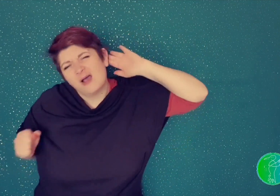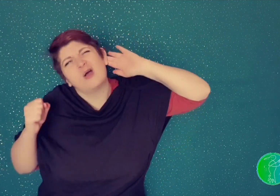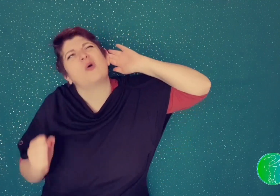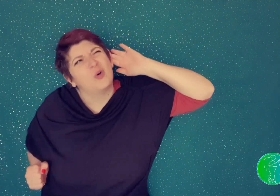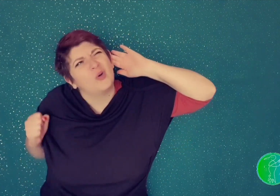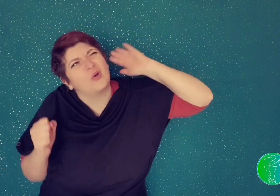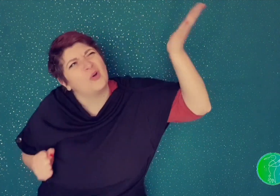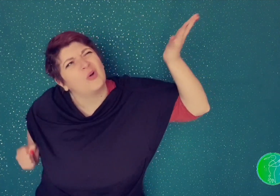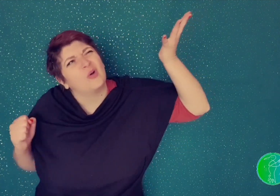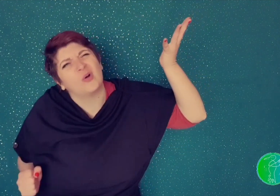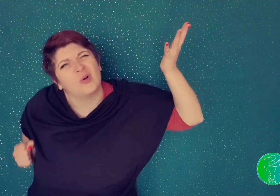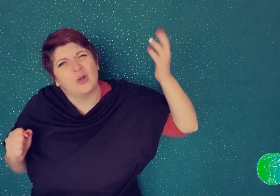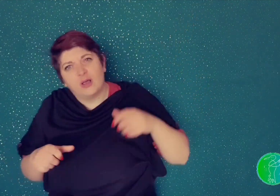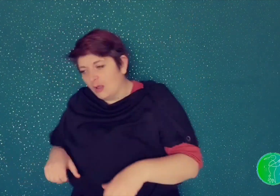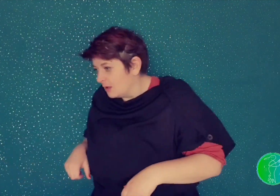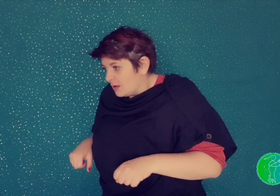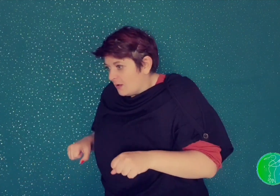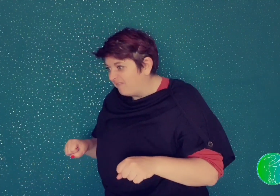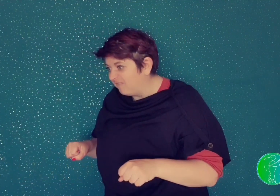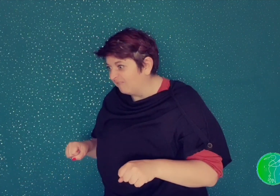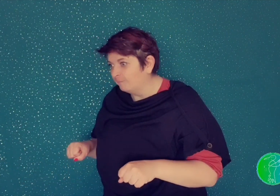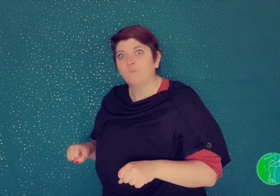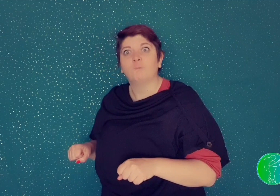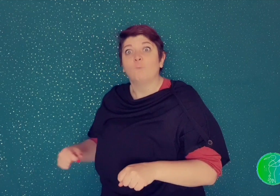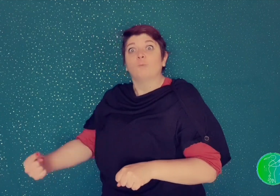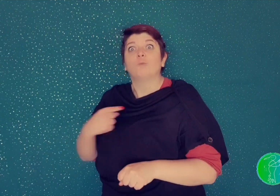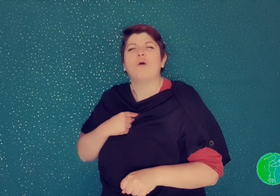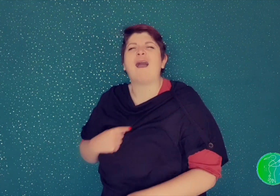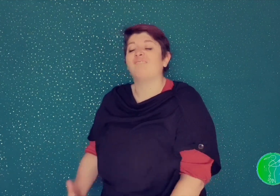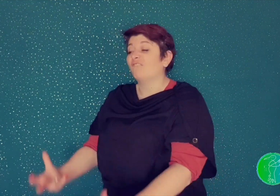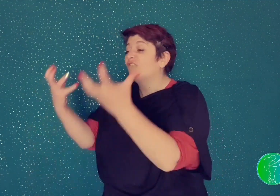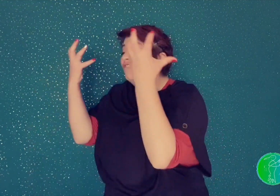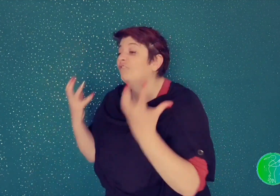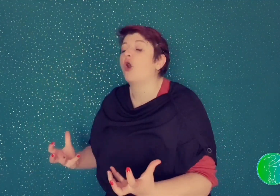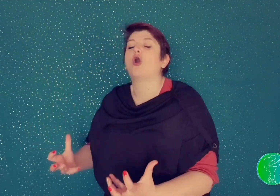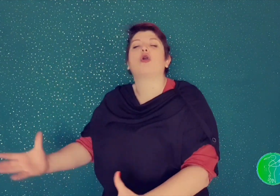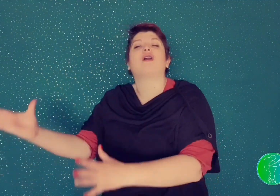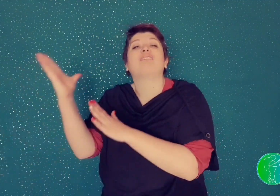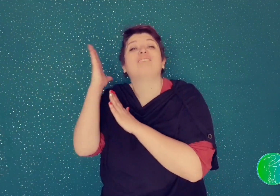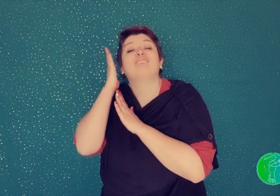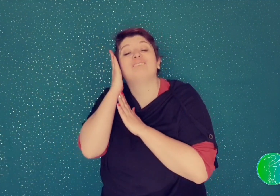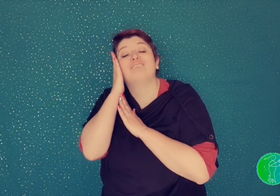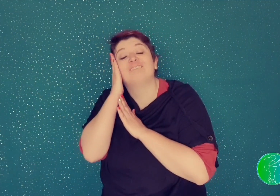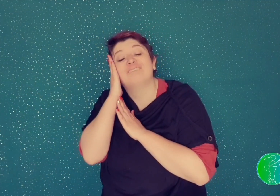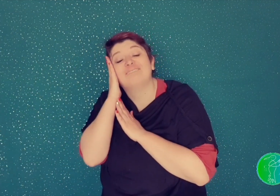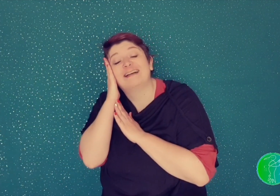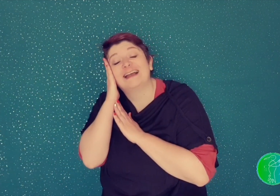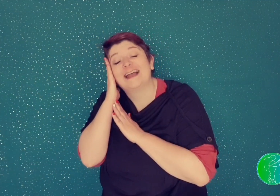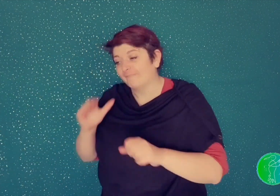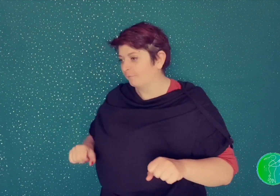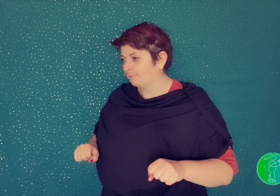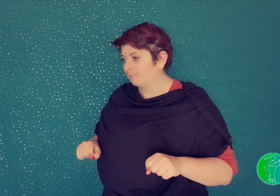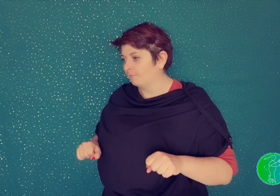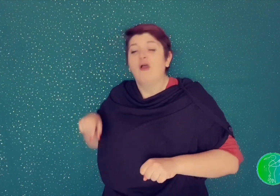Je ne peux pas en même temps vous entendre et faire ma musique. Je veux dormir, dit la